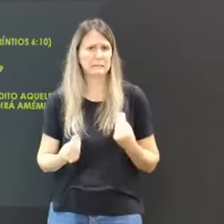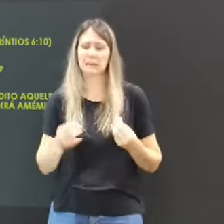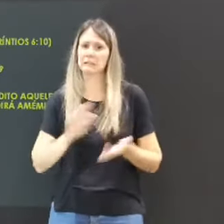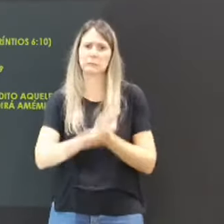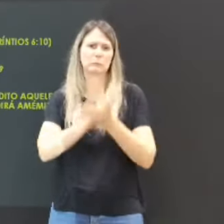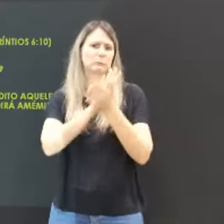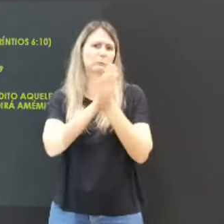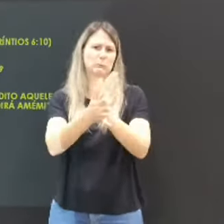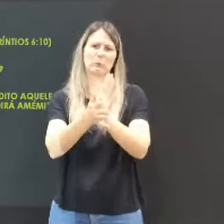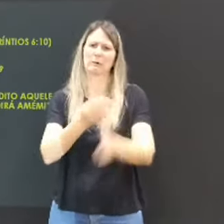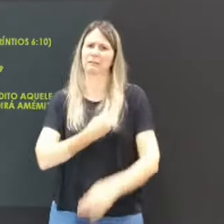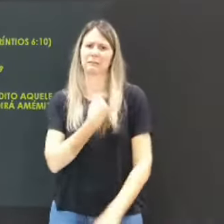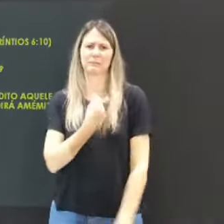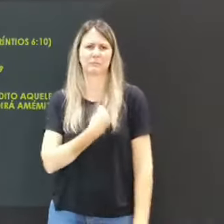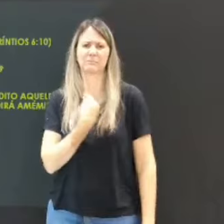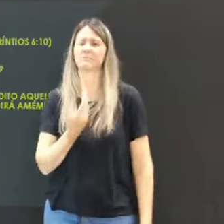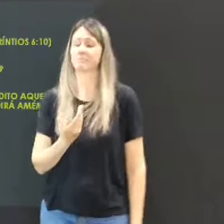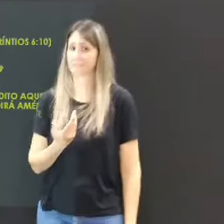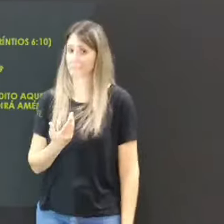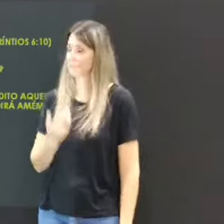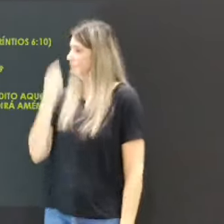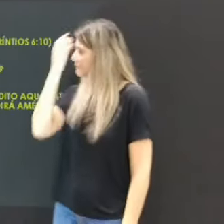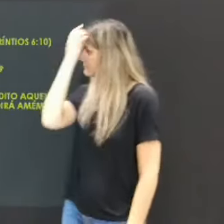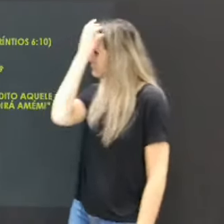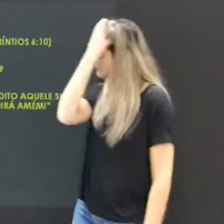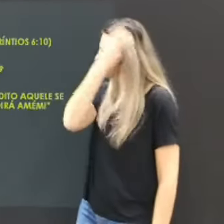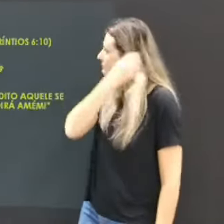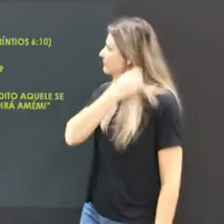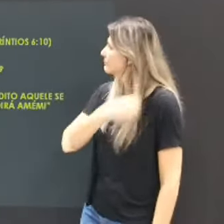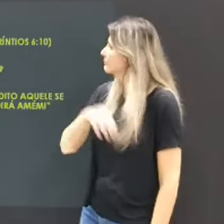humano fazendo sexo com animal. Isso é muito triste, está na palavra de Deus.